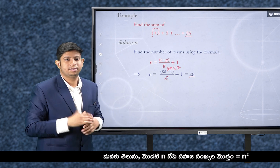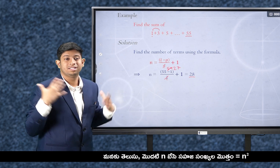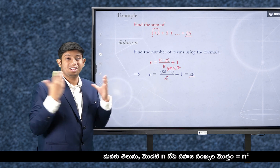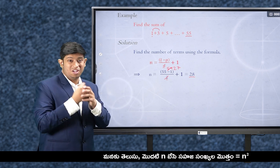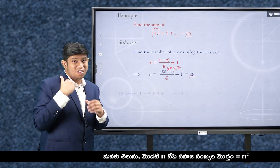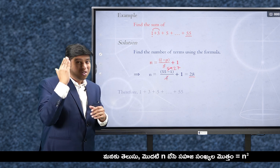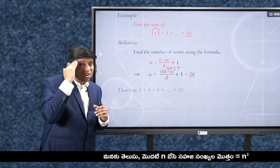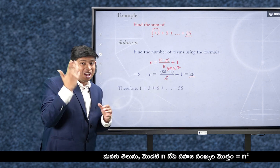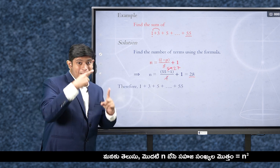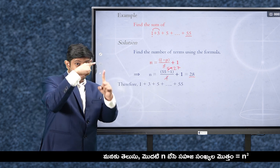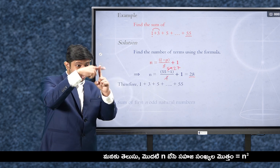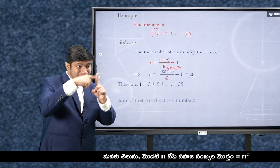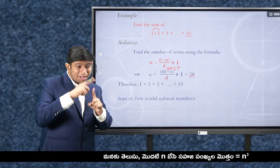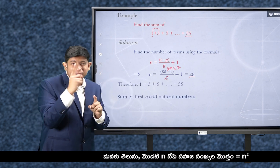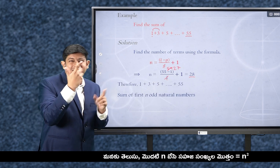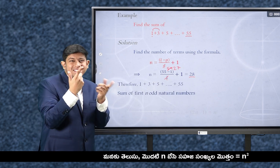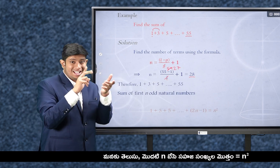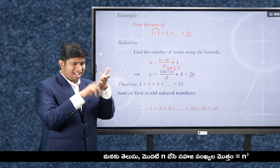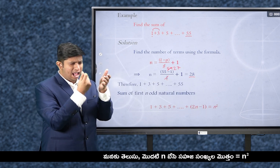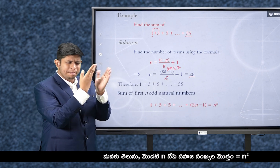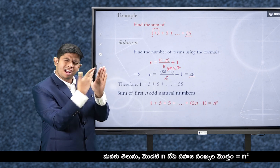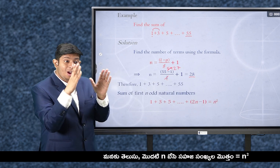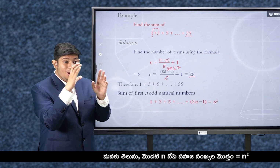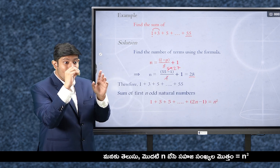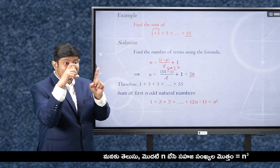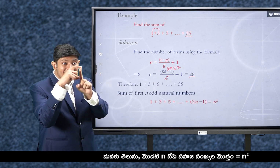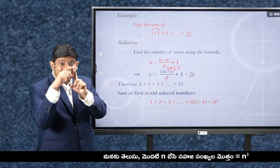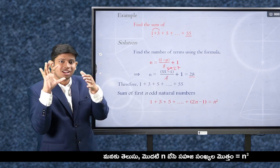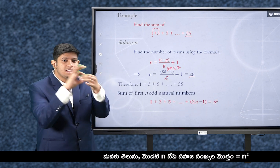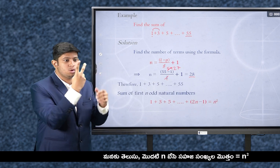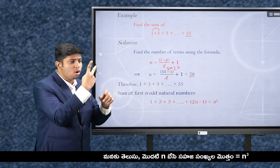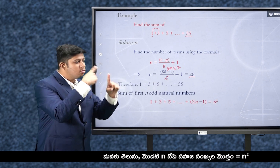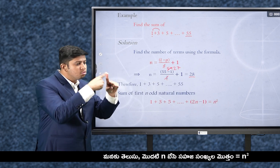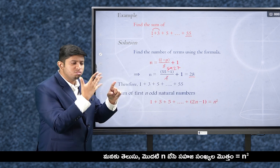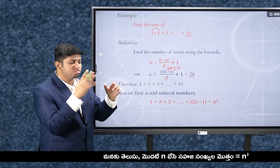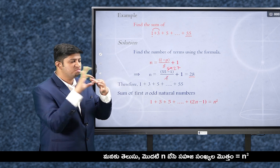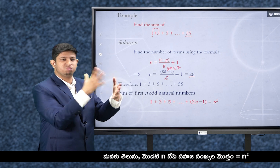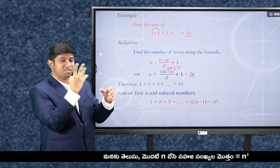మనకు తెలుసు మొదటి n బేసి సహజ సంఖ్యల మొత్తం n స్క్వేర్.